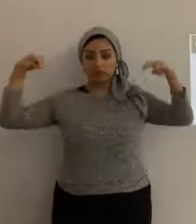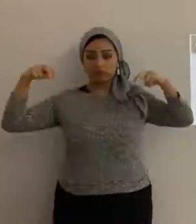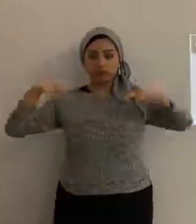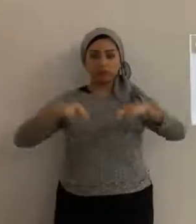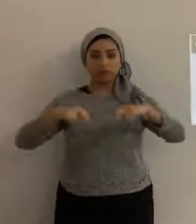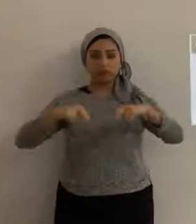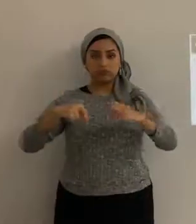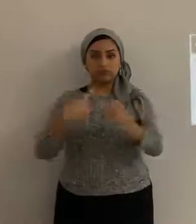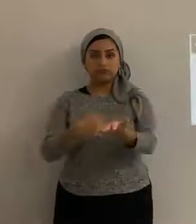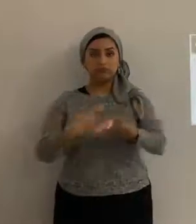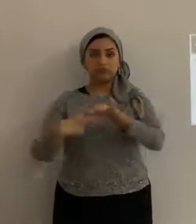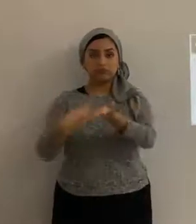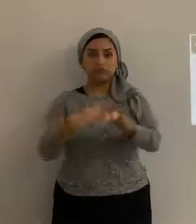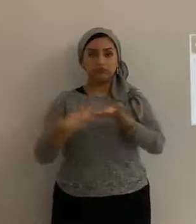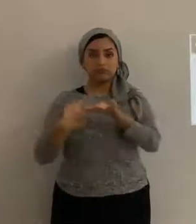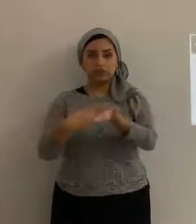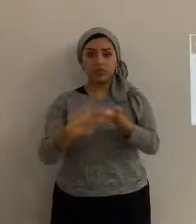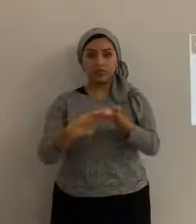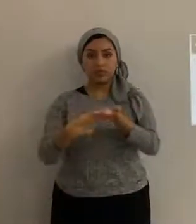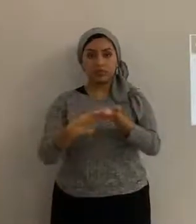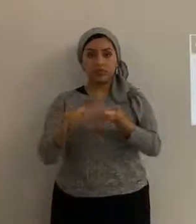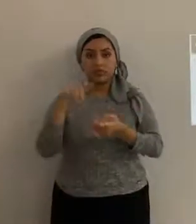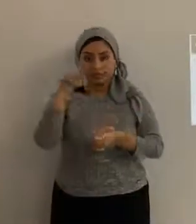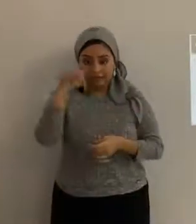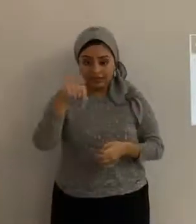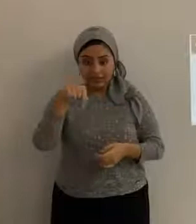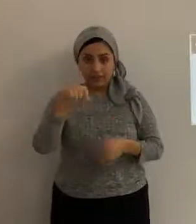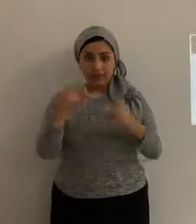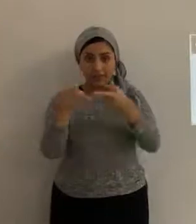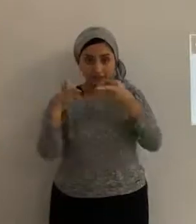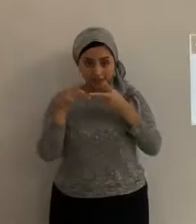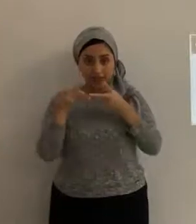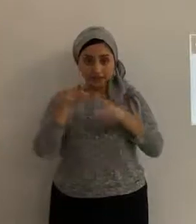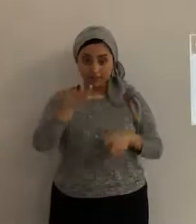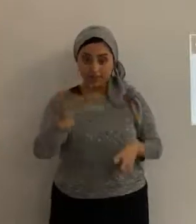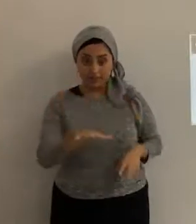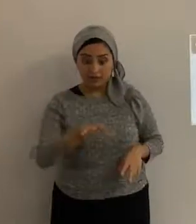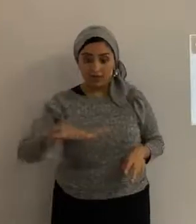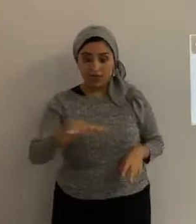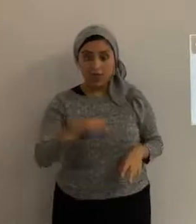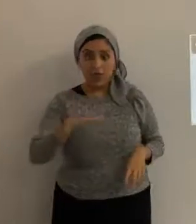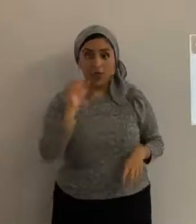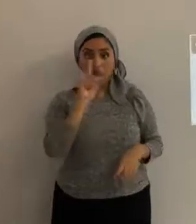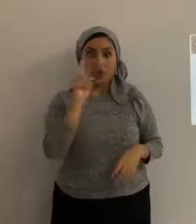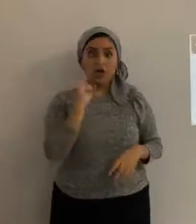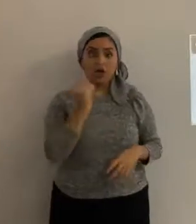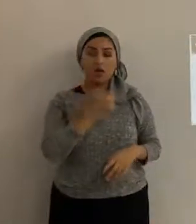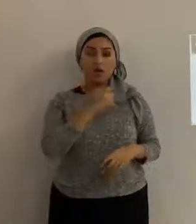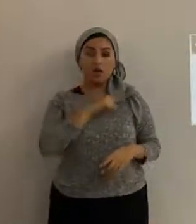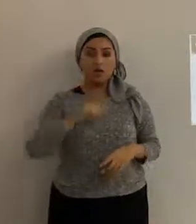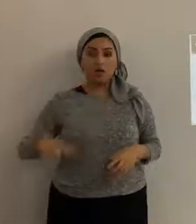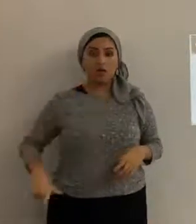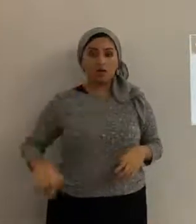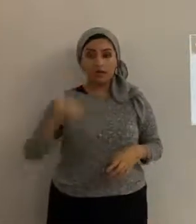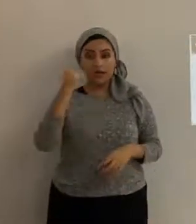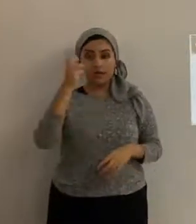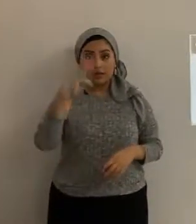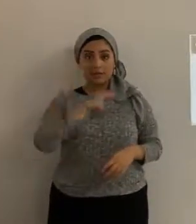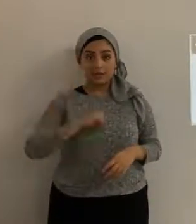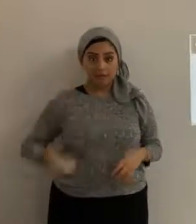hermanos. Y es en ese preciso lugar intermedio que es donde nuestro Adón Yahshua Hamashiach, tú lo conociste